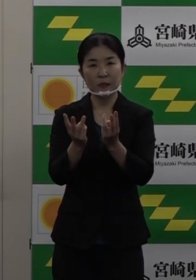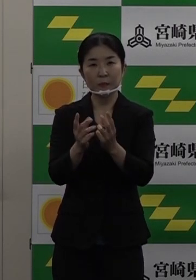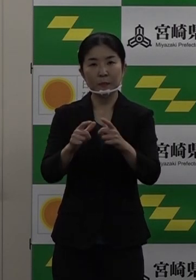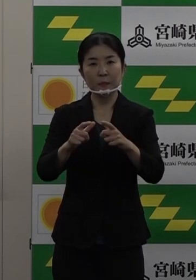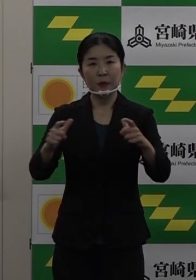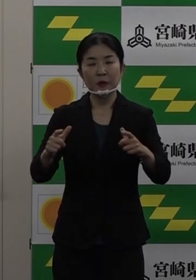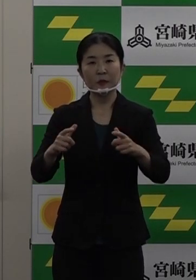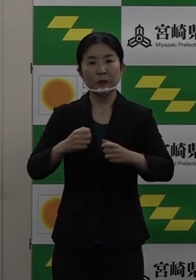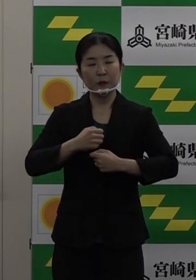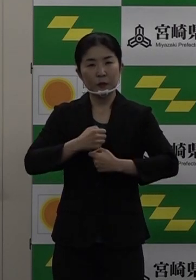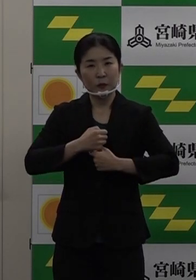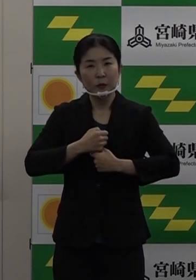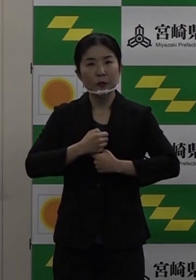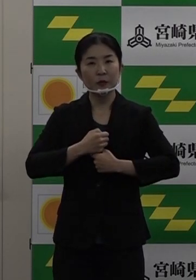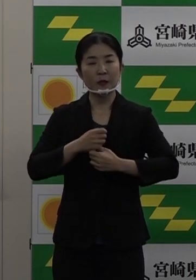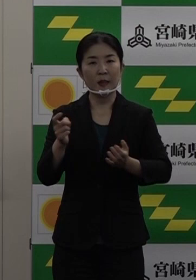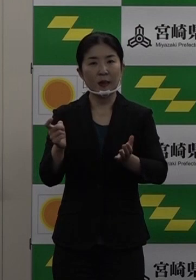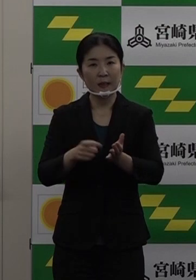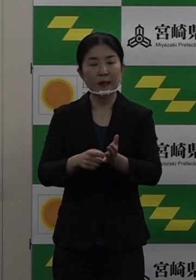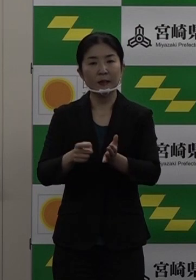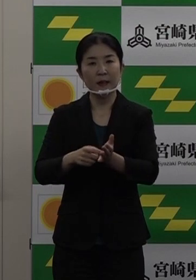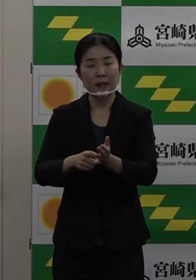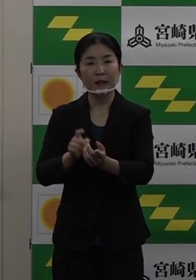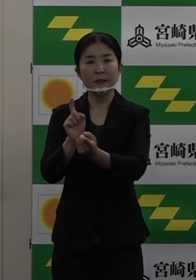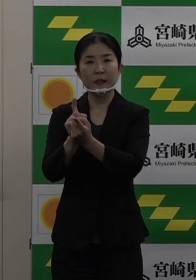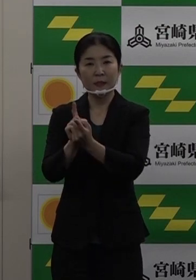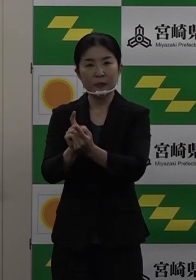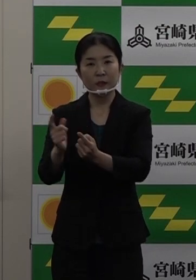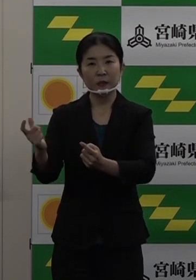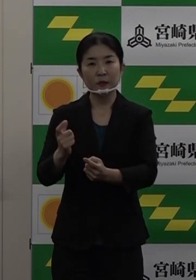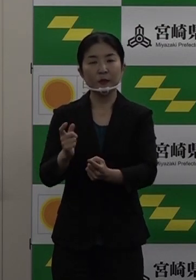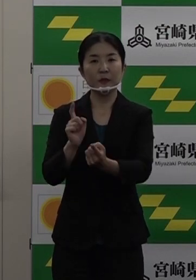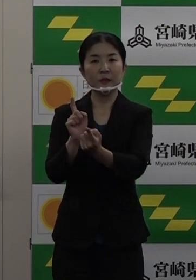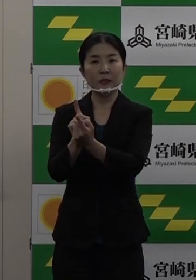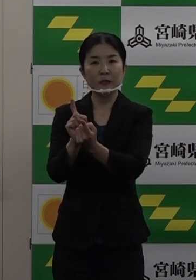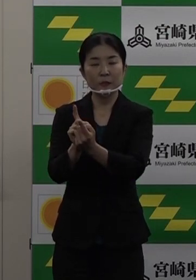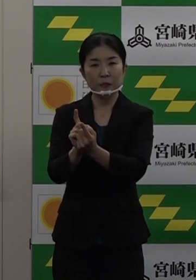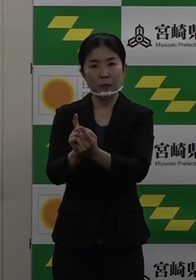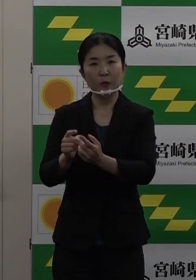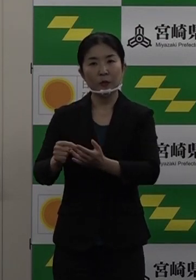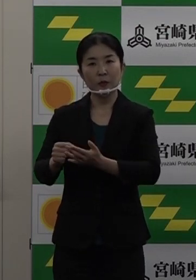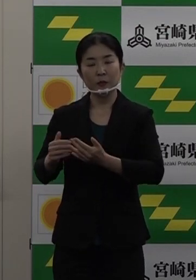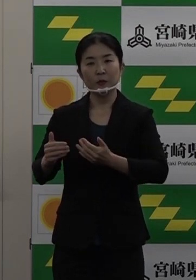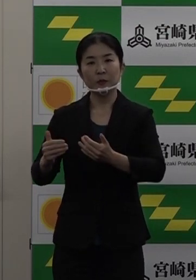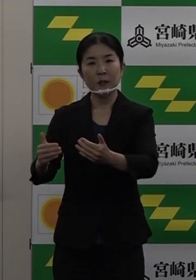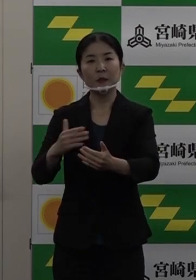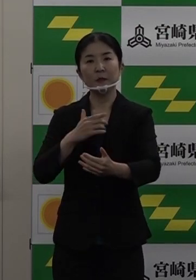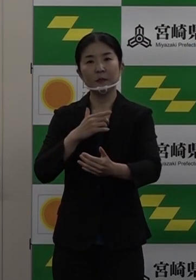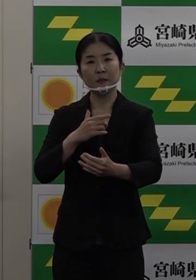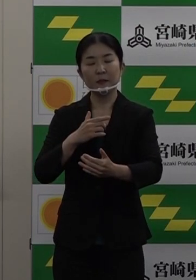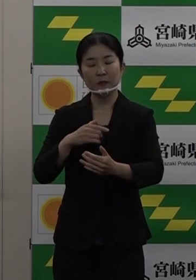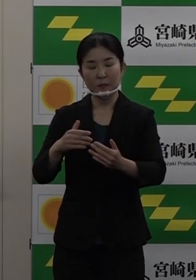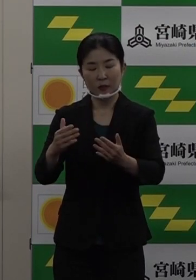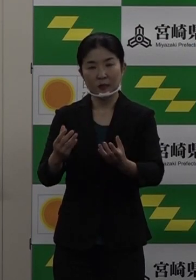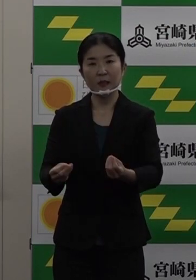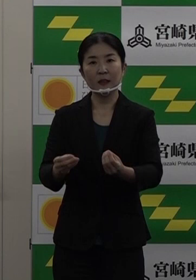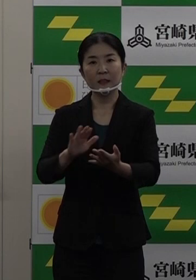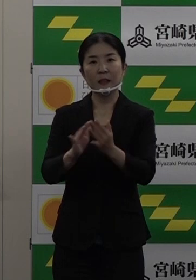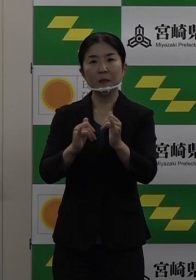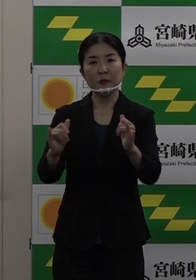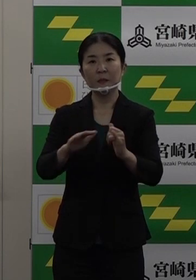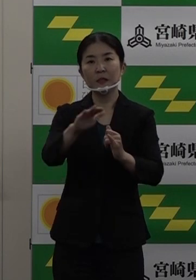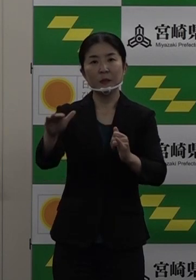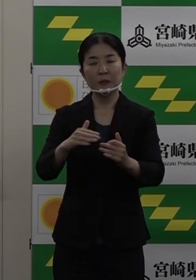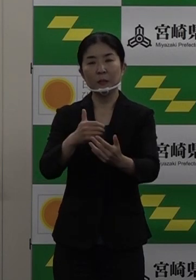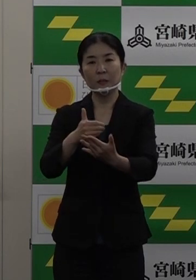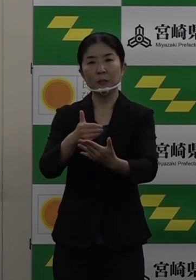警戒をして、早め早めの対策、強い対策を講じてまいりました。県民の皆様のご協力により